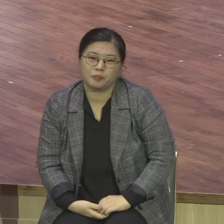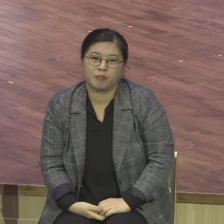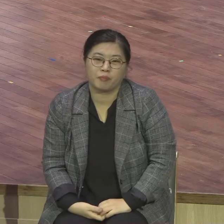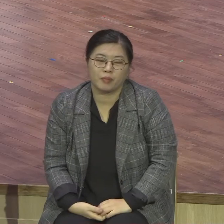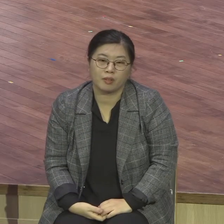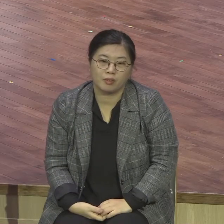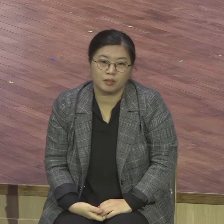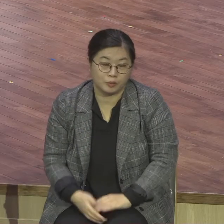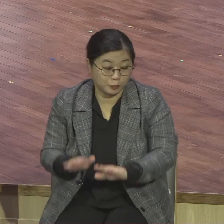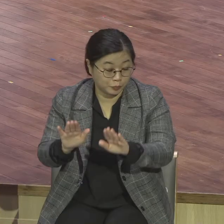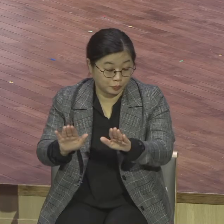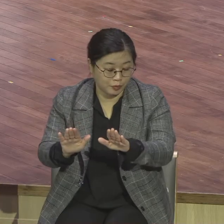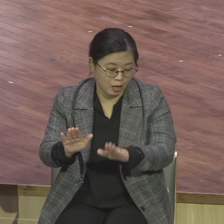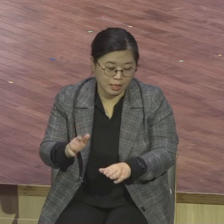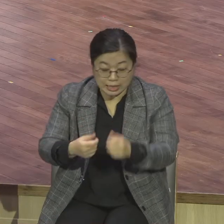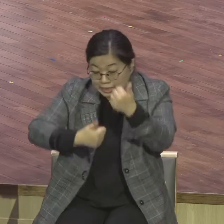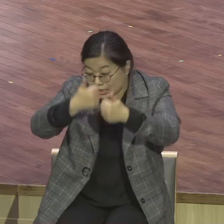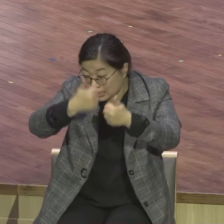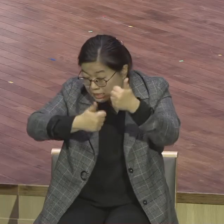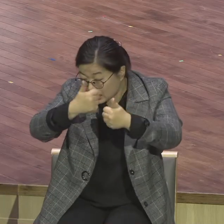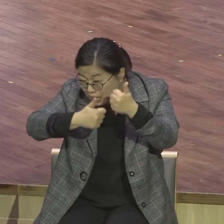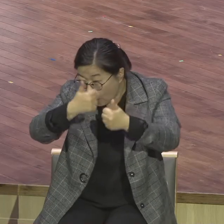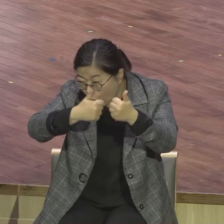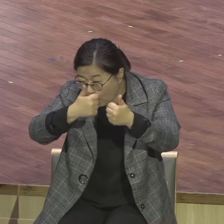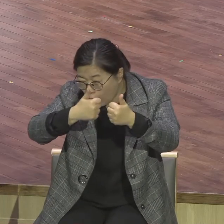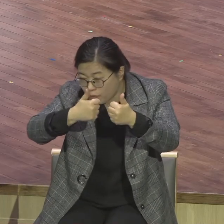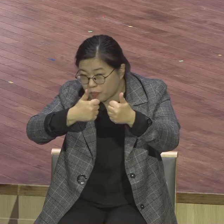여기서 시험을 의미하는 헬라 말로